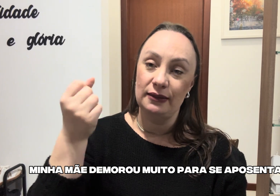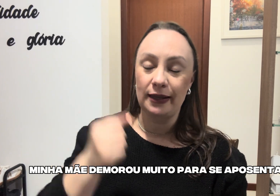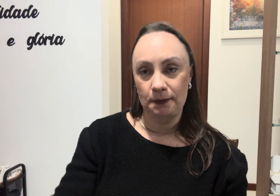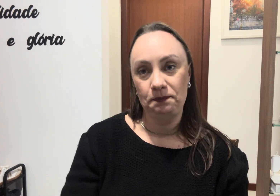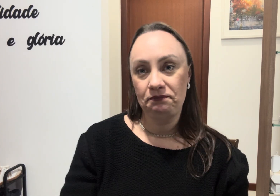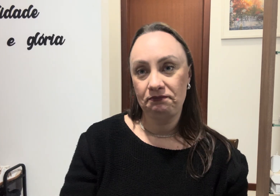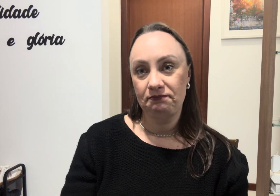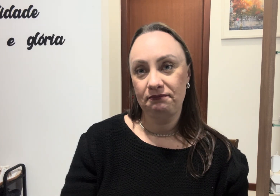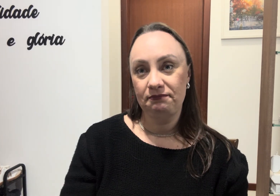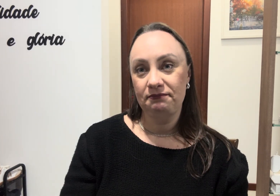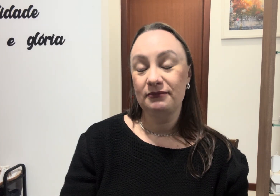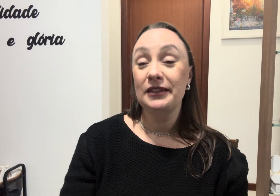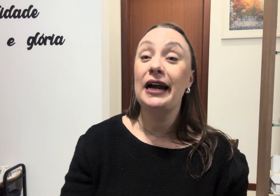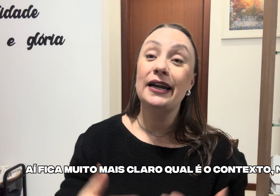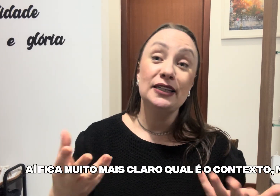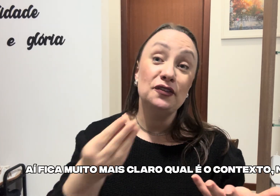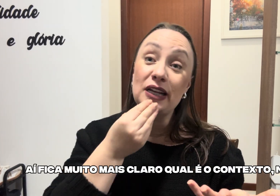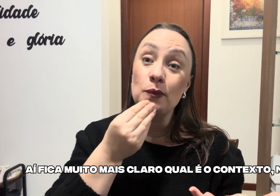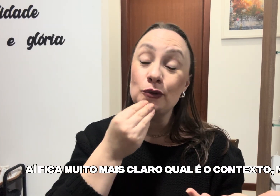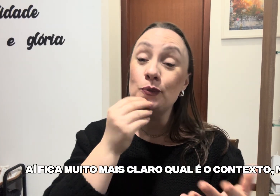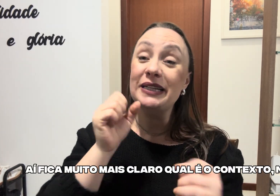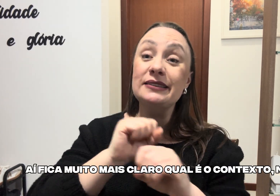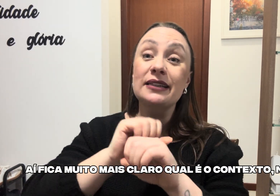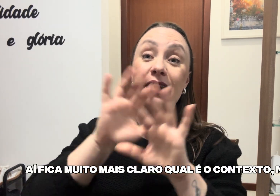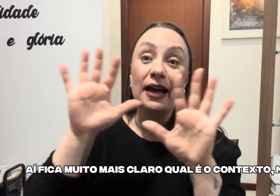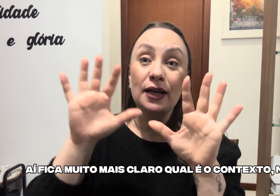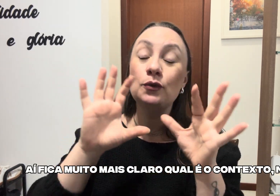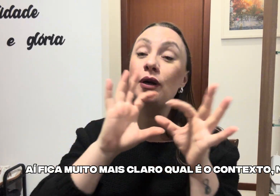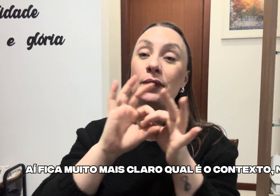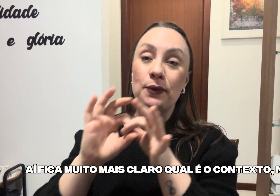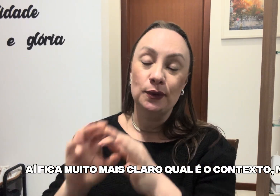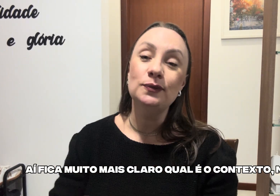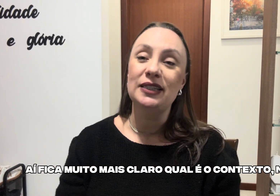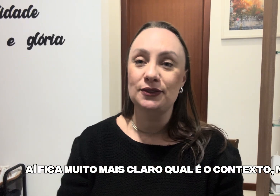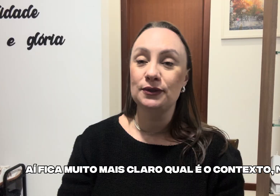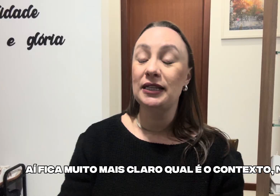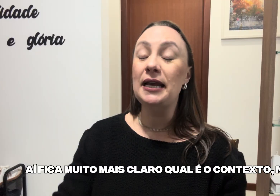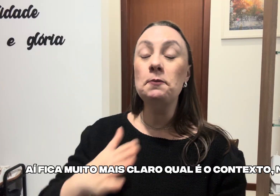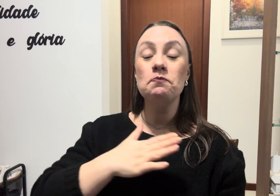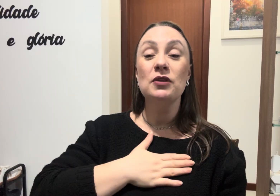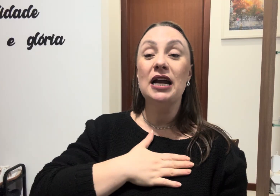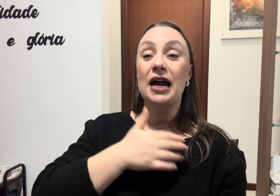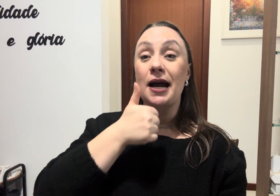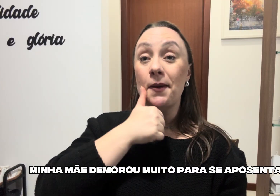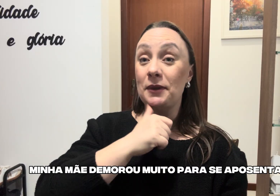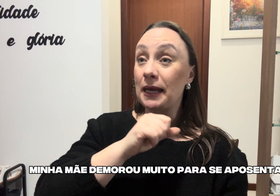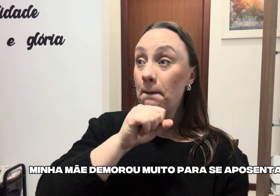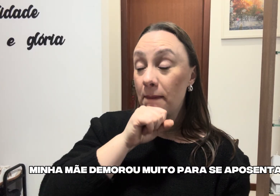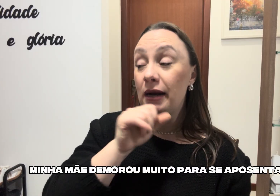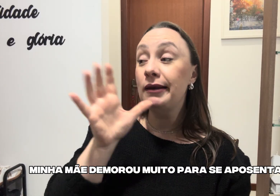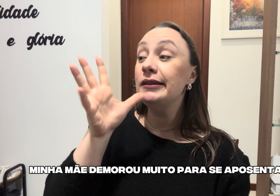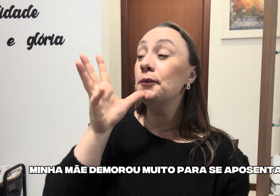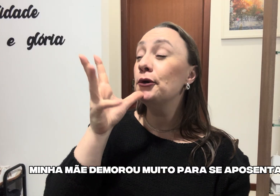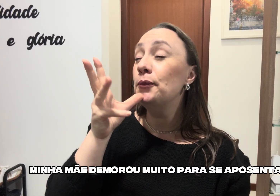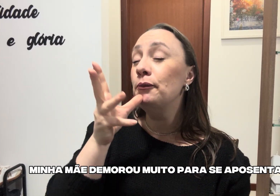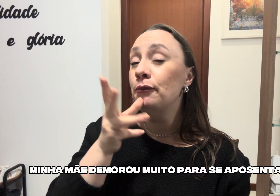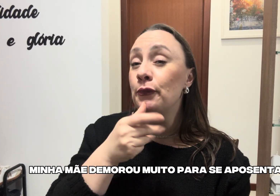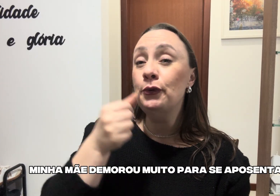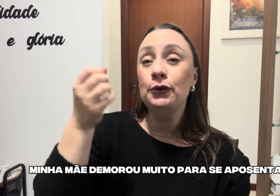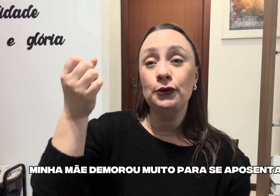aposentar. Aí fica muito mais claro qual é o contexto, né? A minha mãe demorou muito